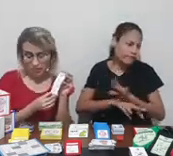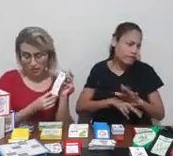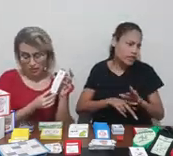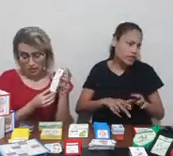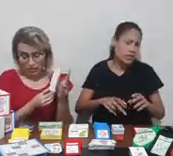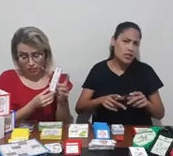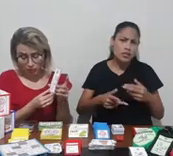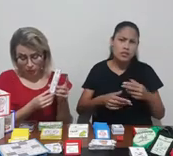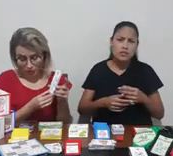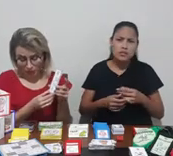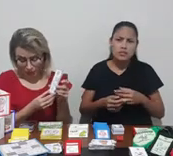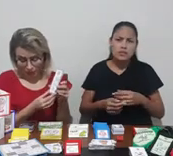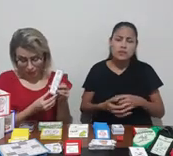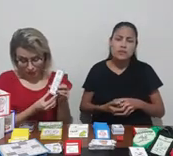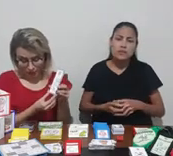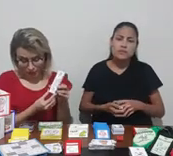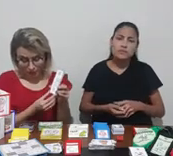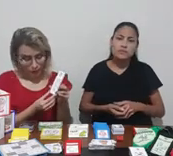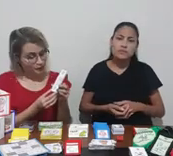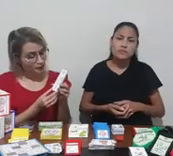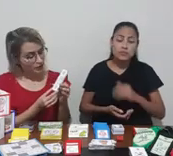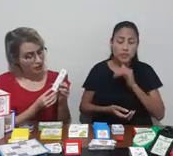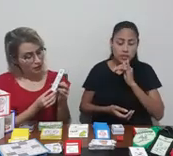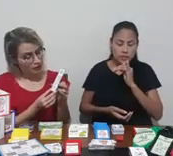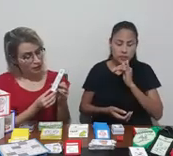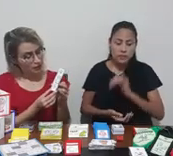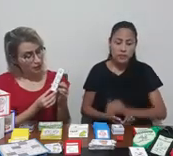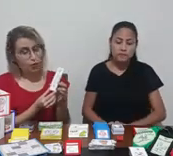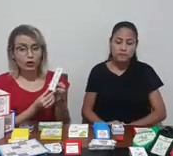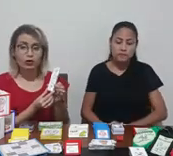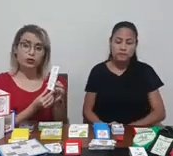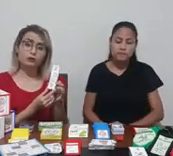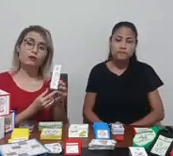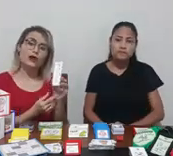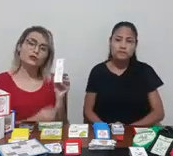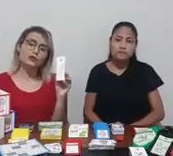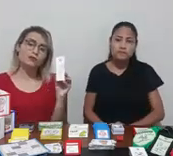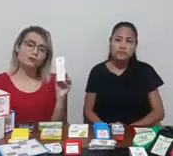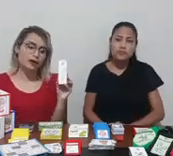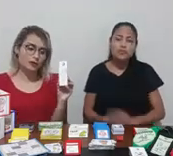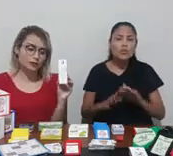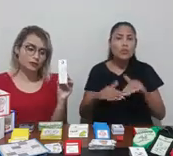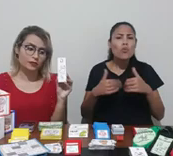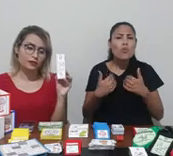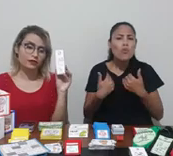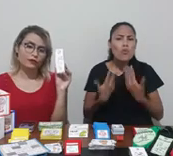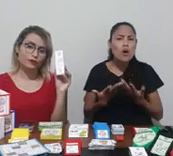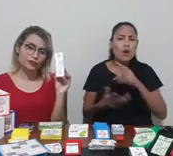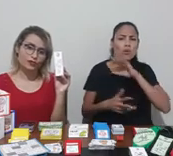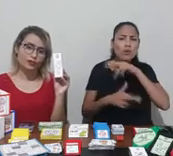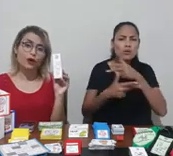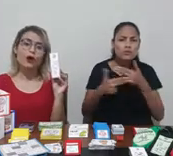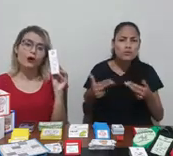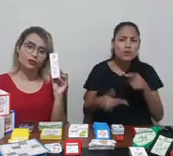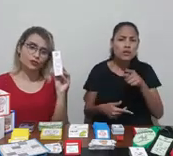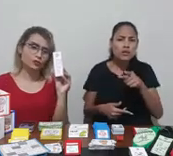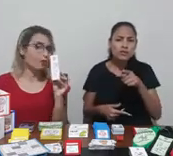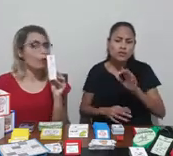formas. A gente pode brincar, por exemplo, colocando quais os animais que